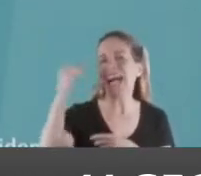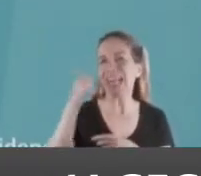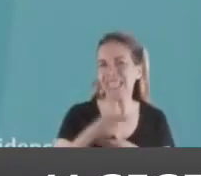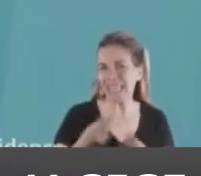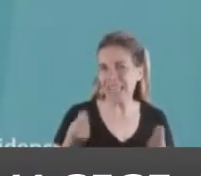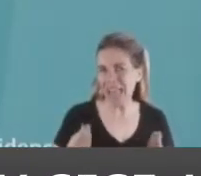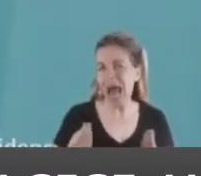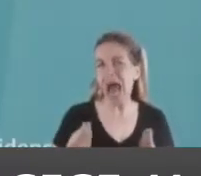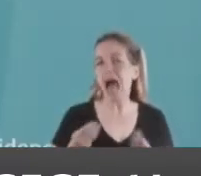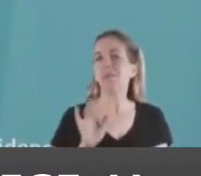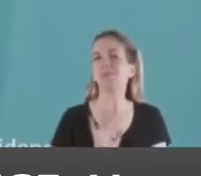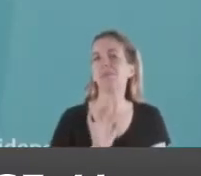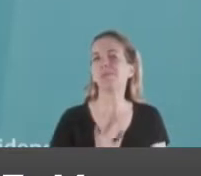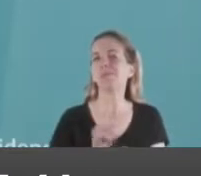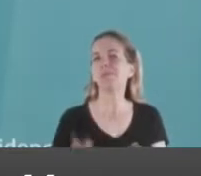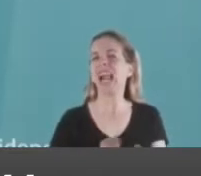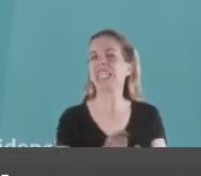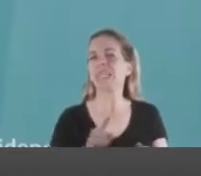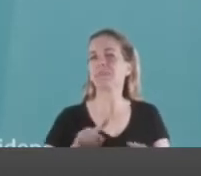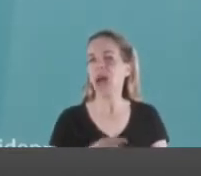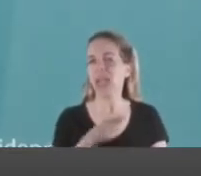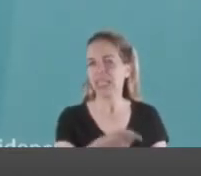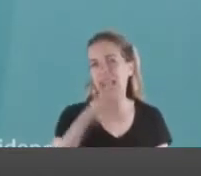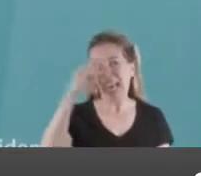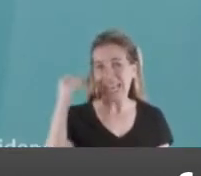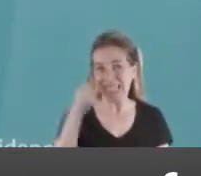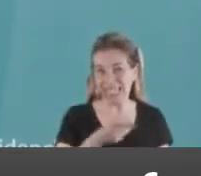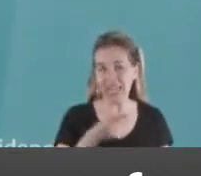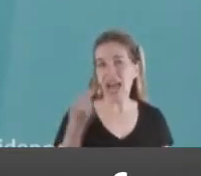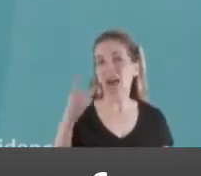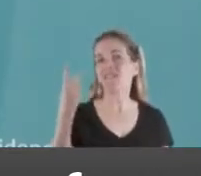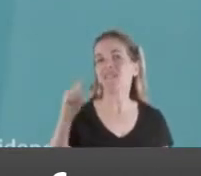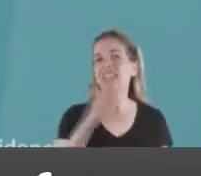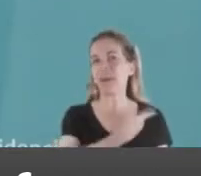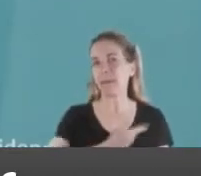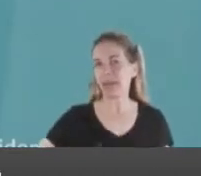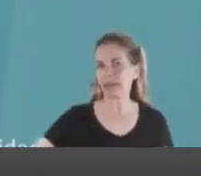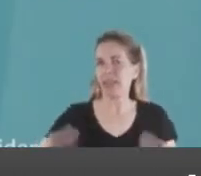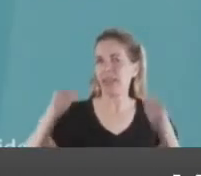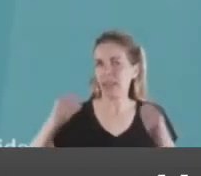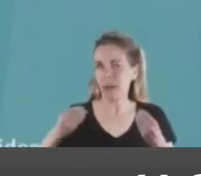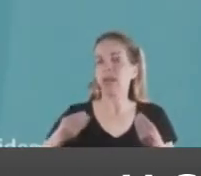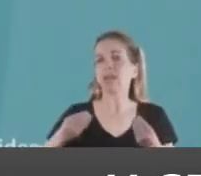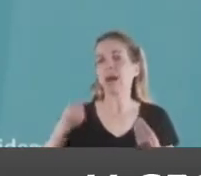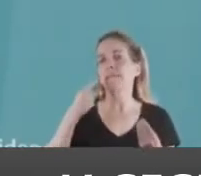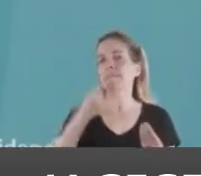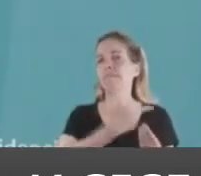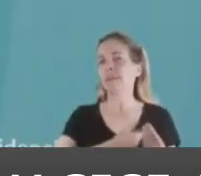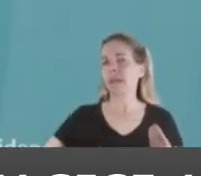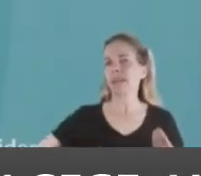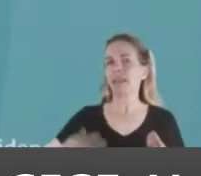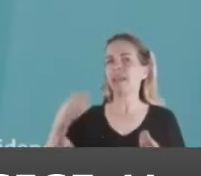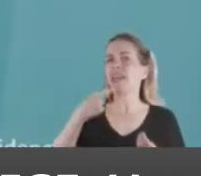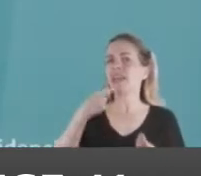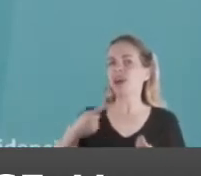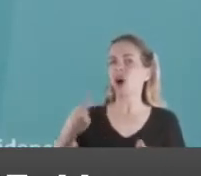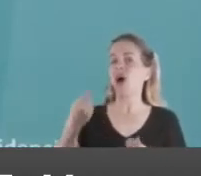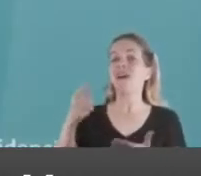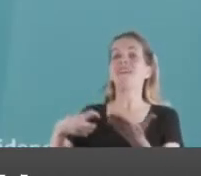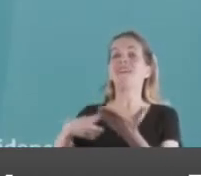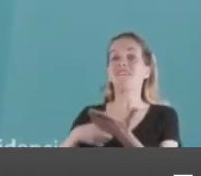la perseguida, la vicepresidenta Cristina Fernández de Kirchner, es que el fiscal Luciani haría bien en leer